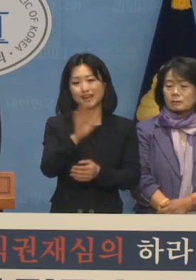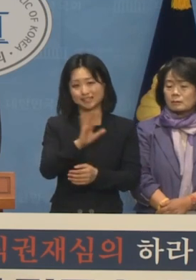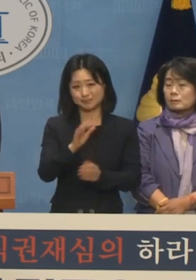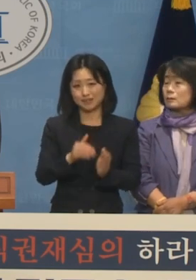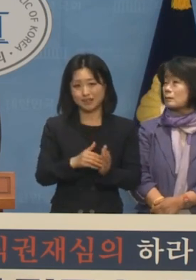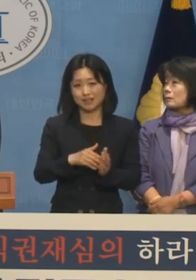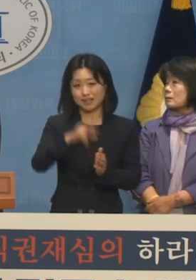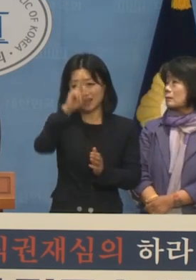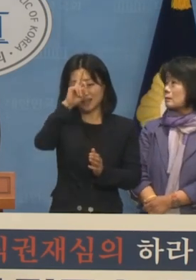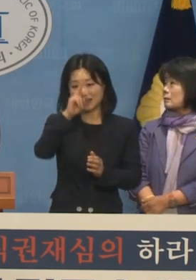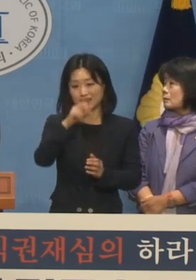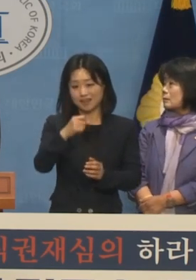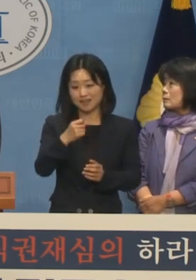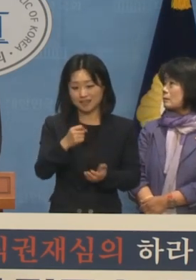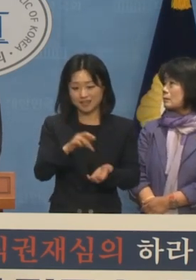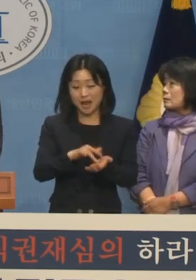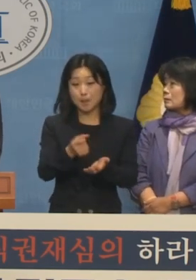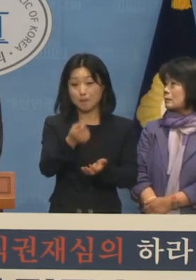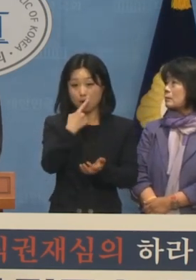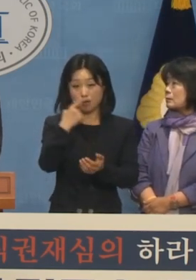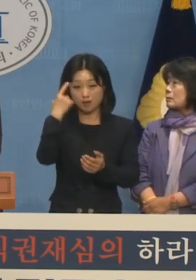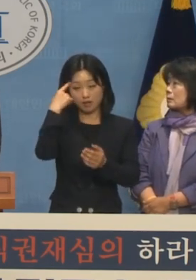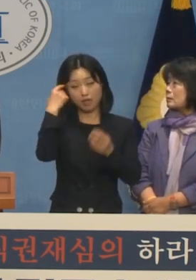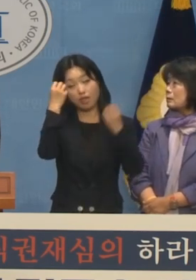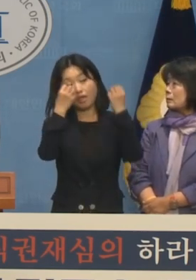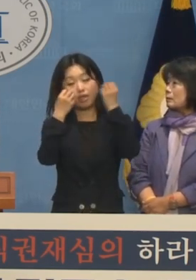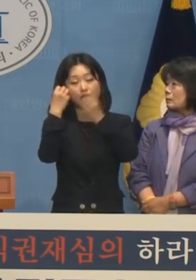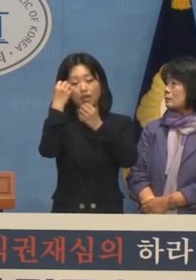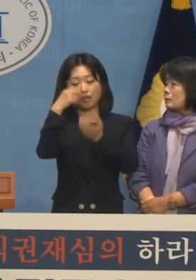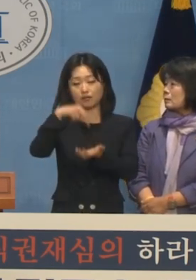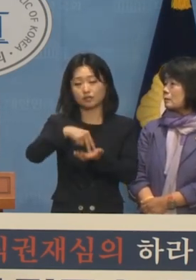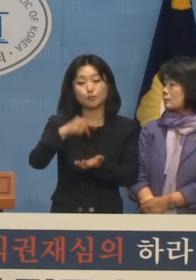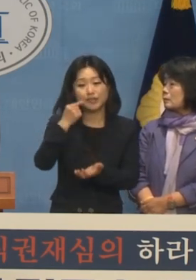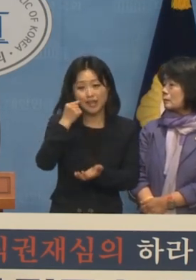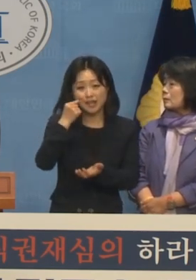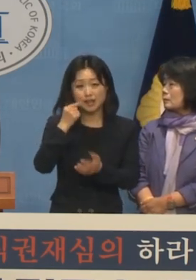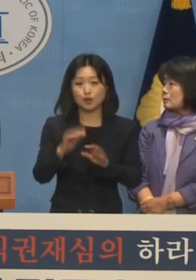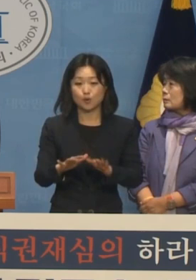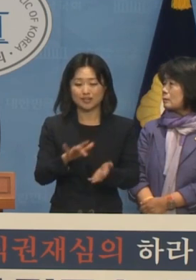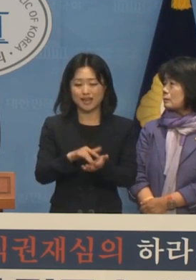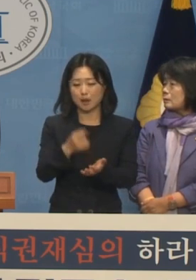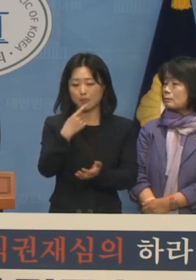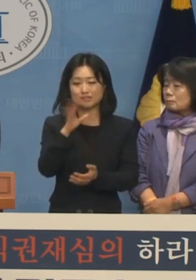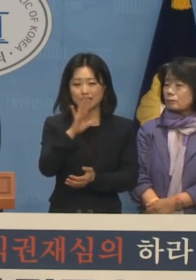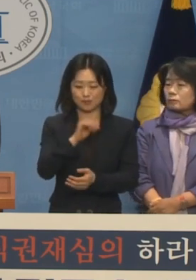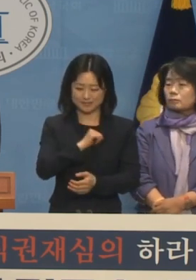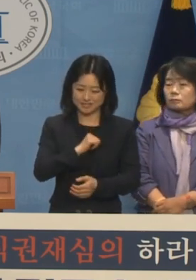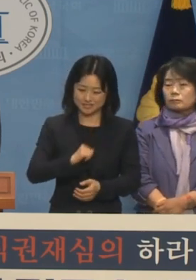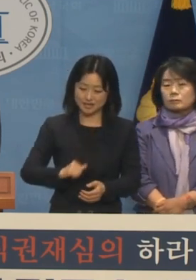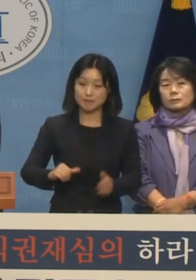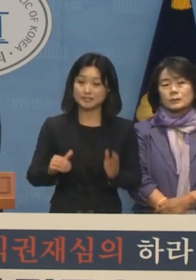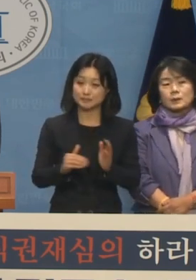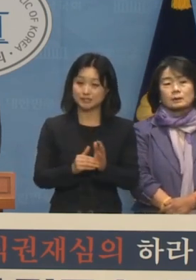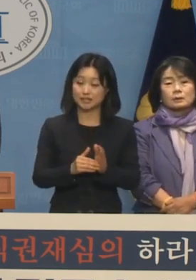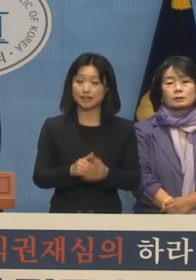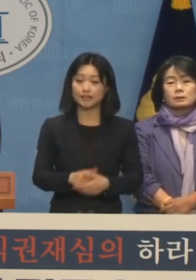먹으면 몽롱한 상태로 제가 이 자리에 설 수가 없어서 그래서 약을 안 먹고